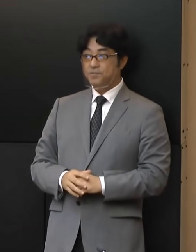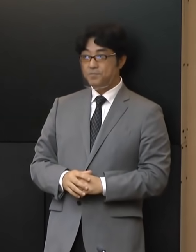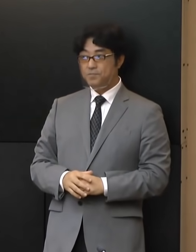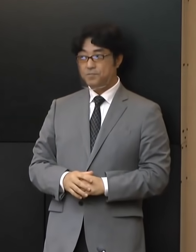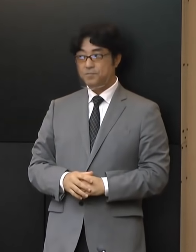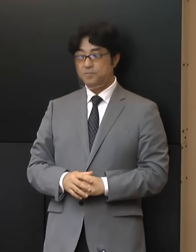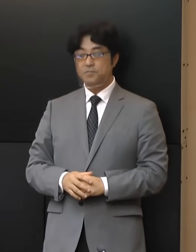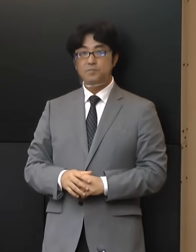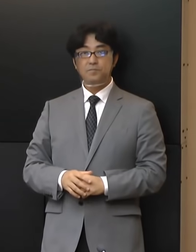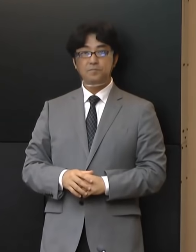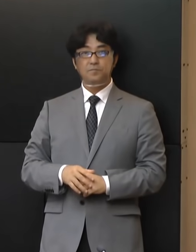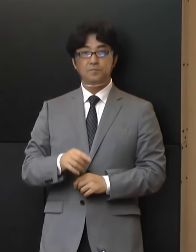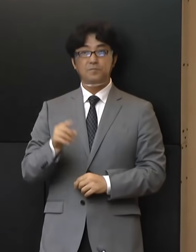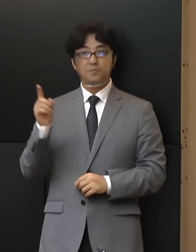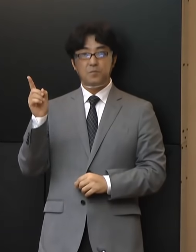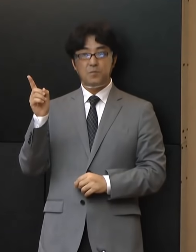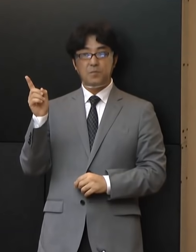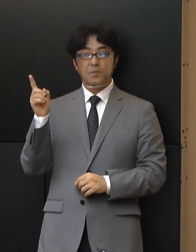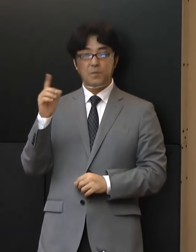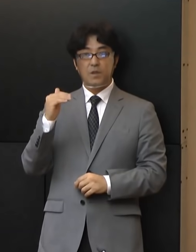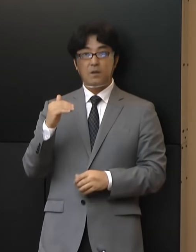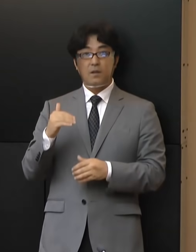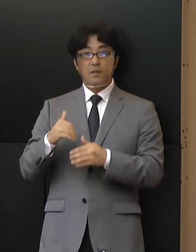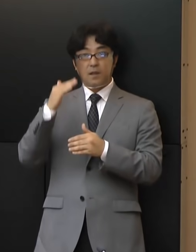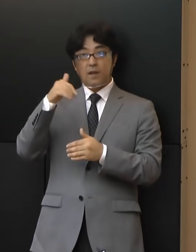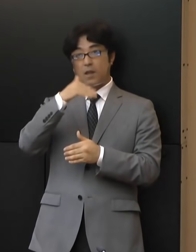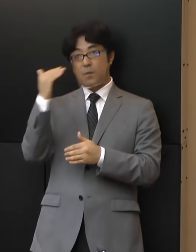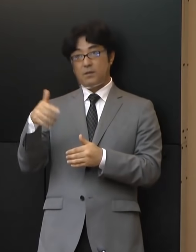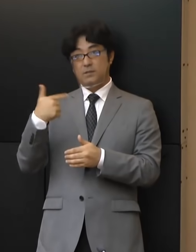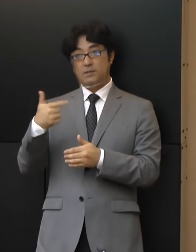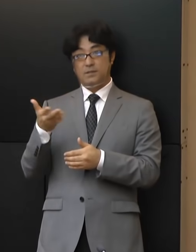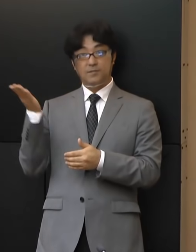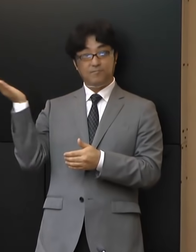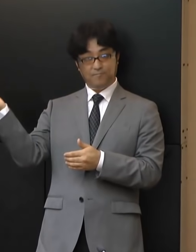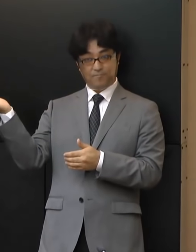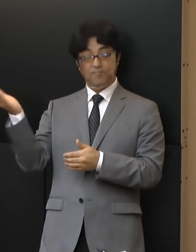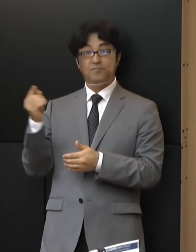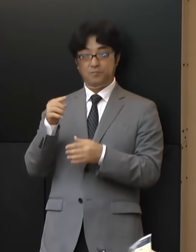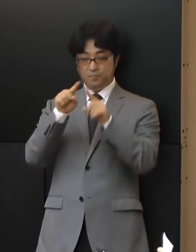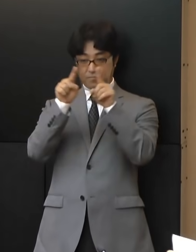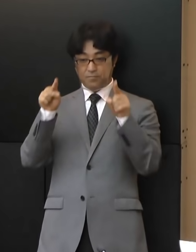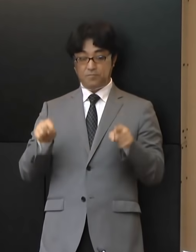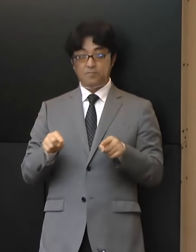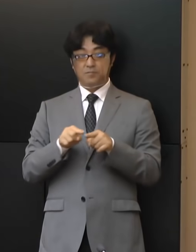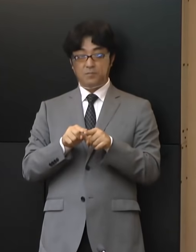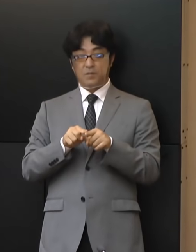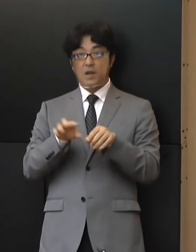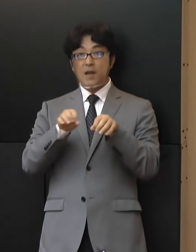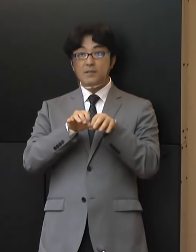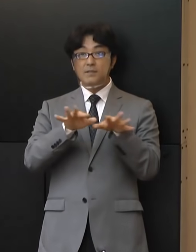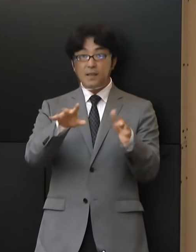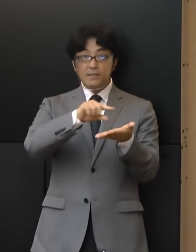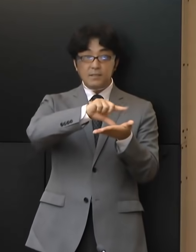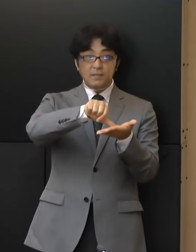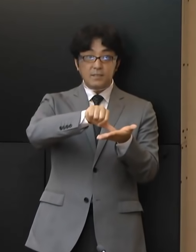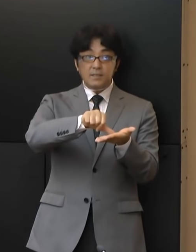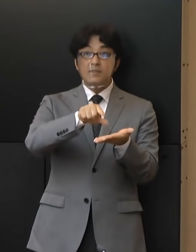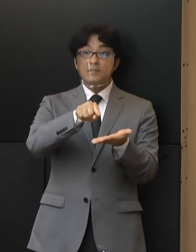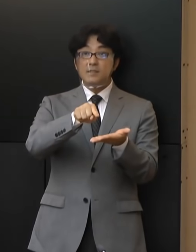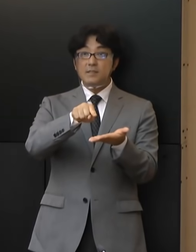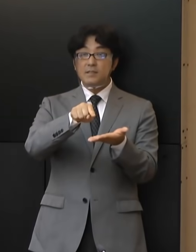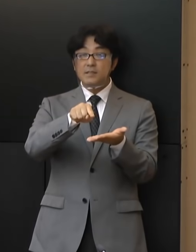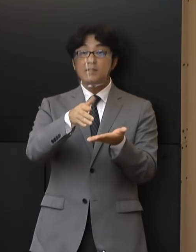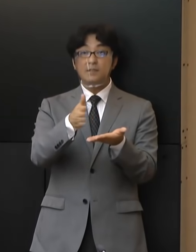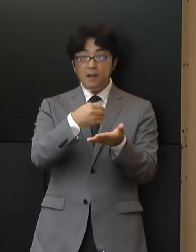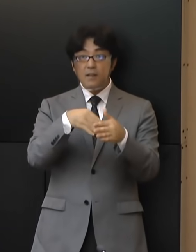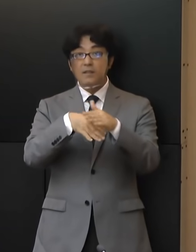はい、ロードマップの中の渡航のところですね、見ていただきたいのは発生地域からの、発生地域での